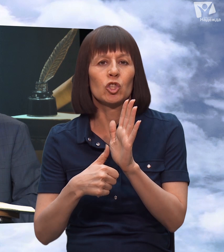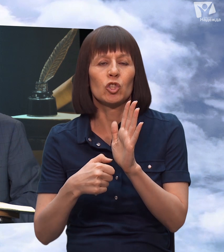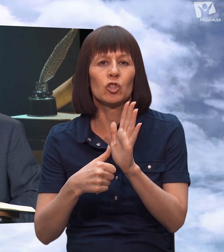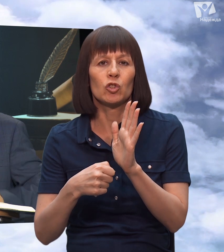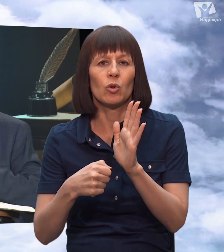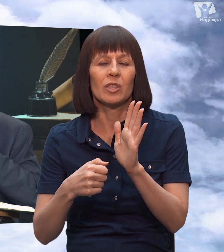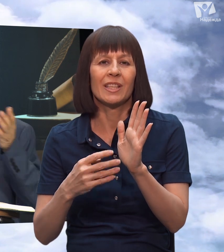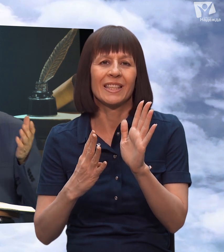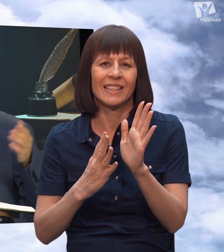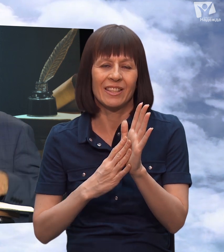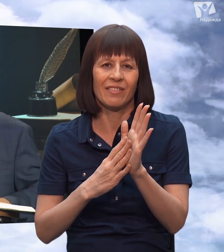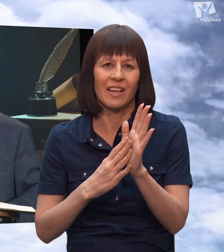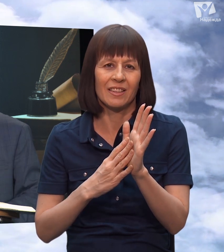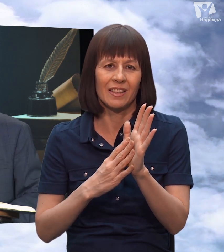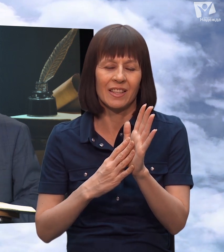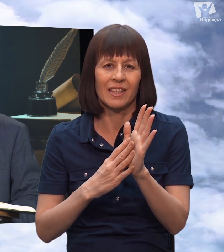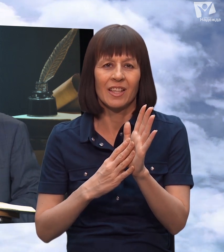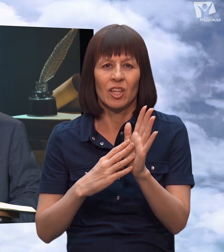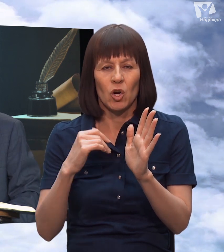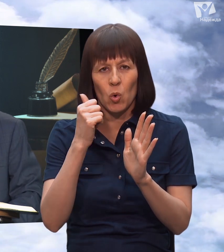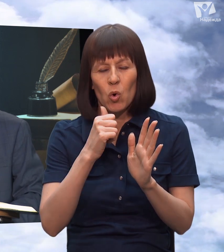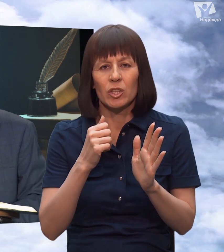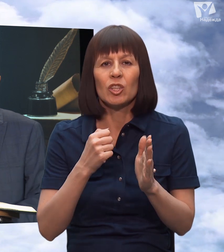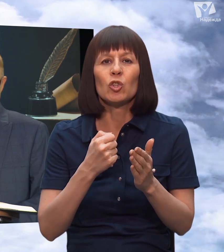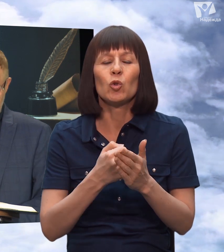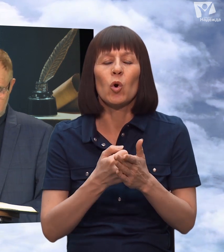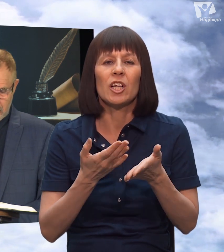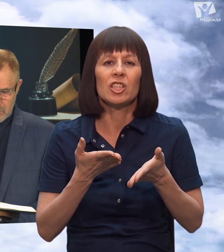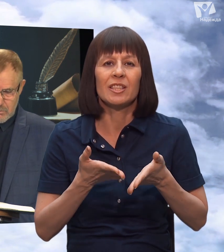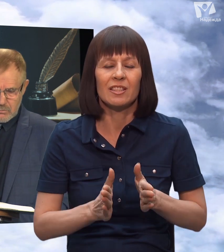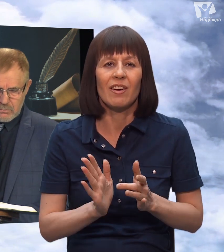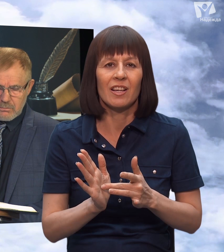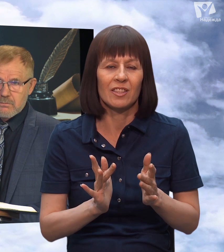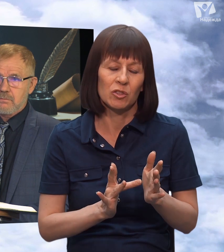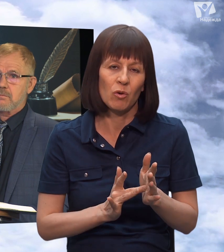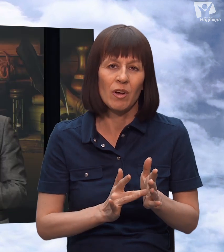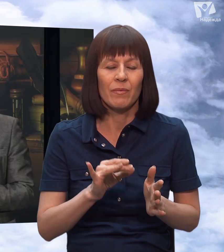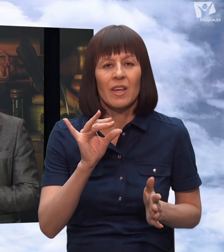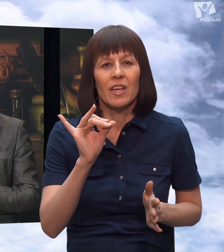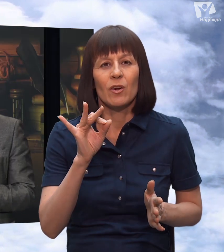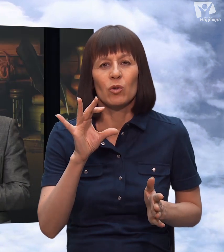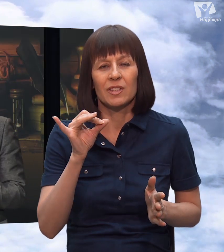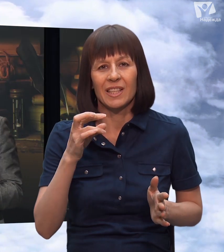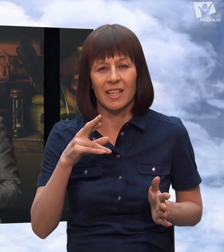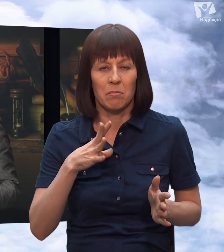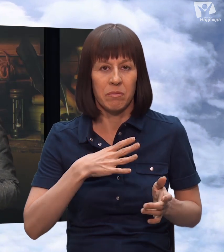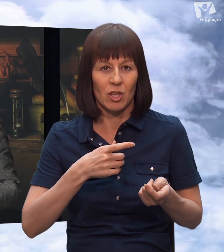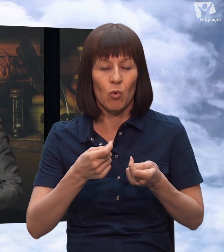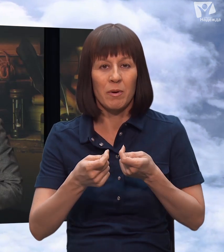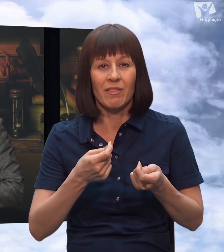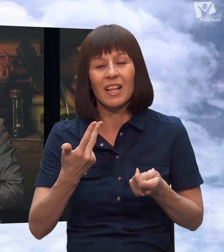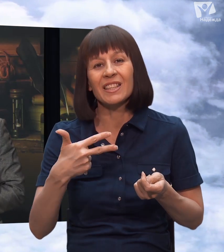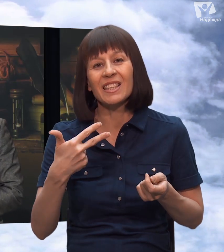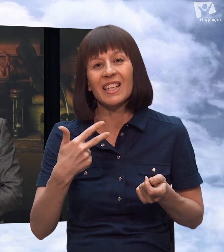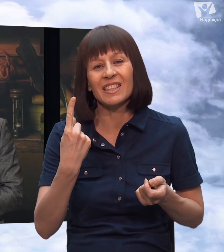это 31 год правления то есть получается что это можно сказать